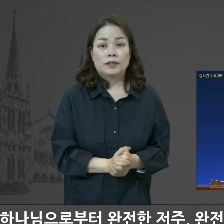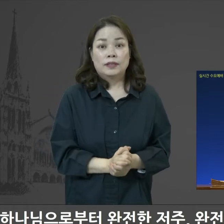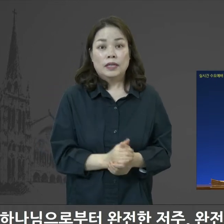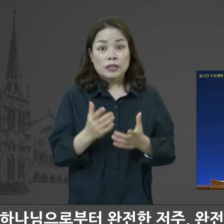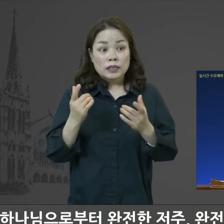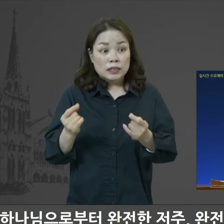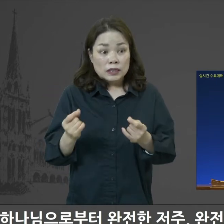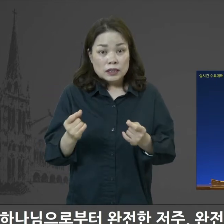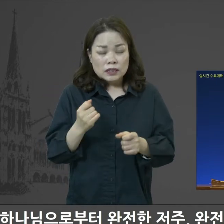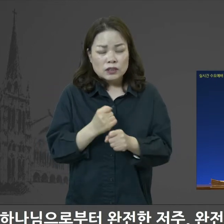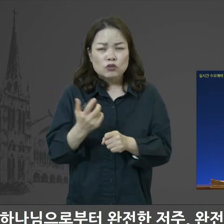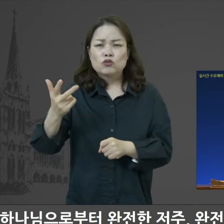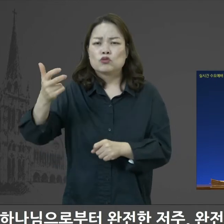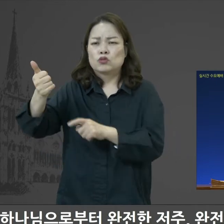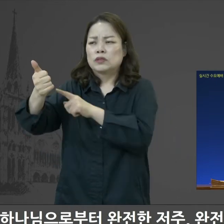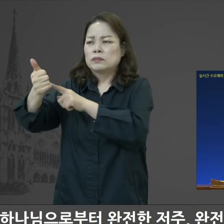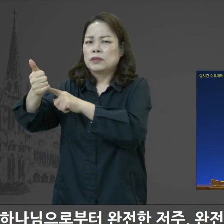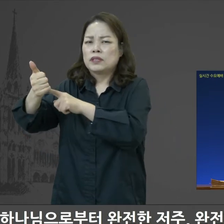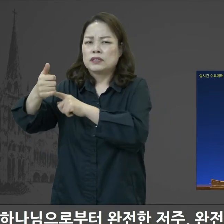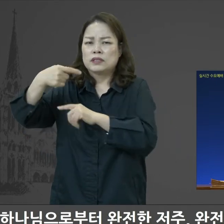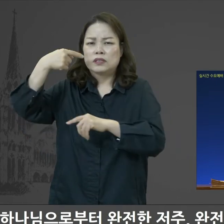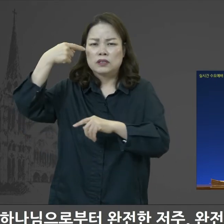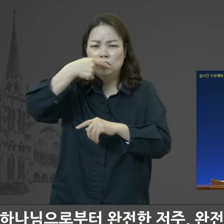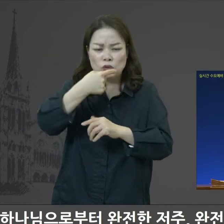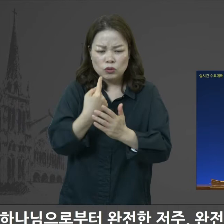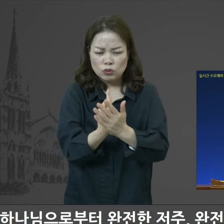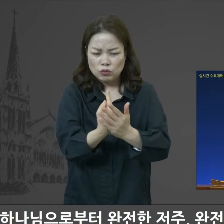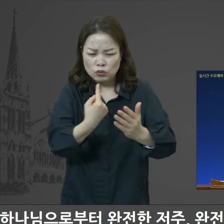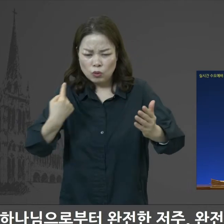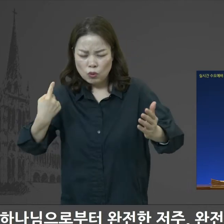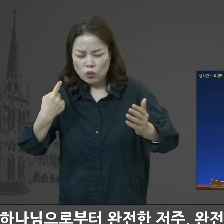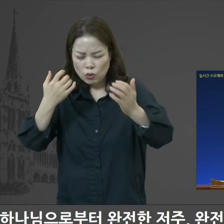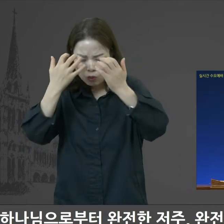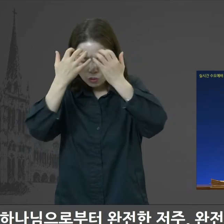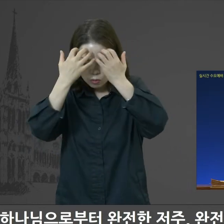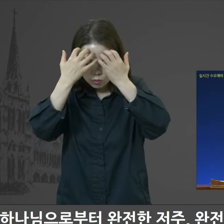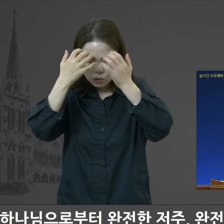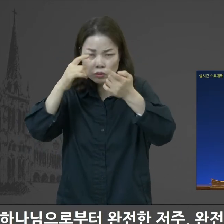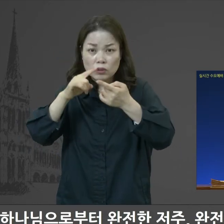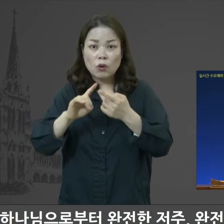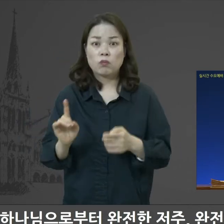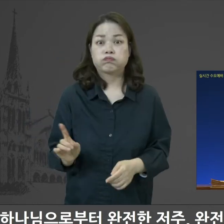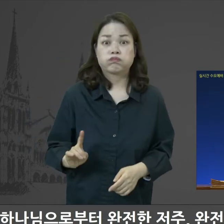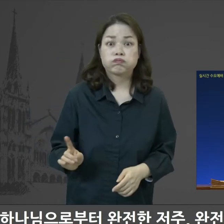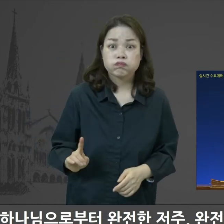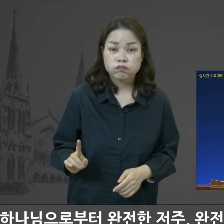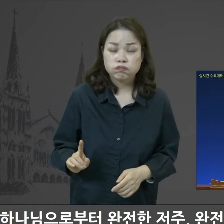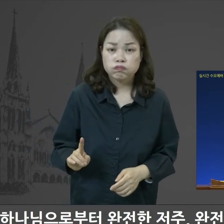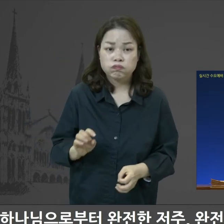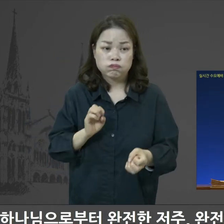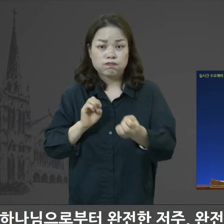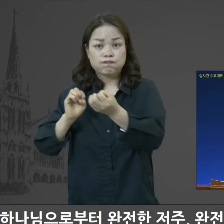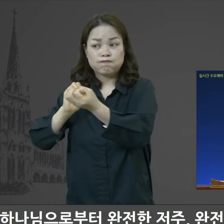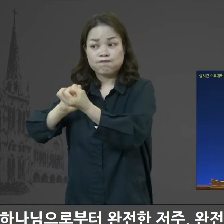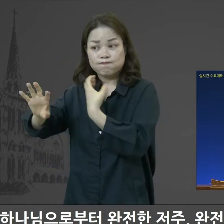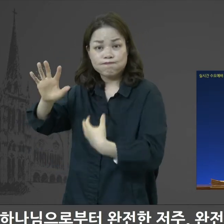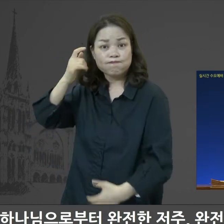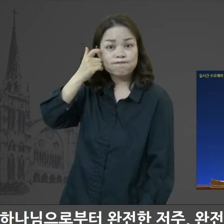이런 길을 걸어가는 주님은 이 철저한 소외와 이 고통에 대해서 어떻게